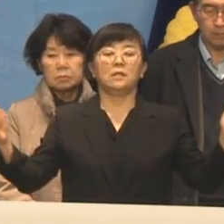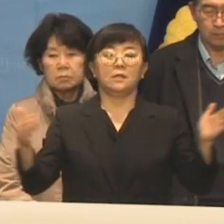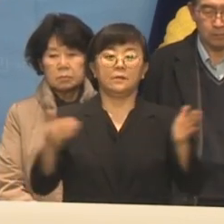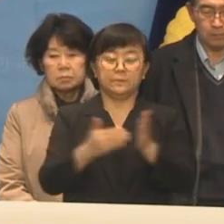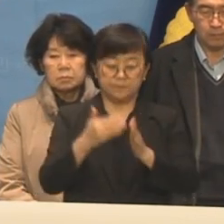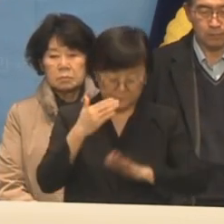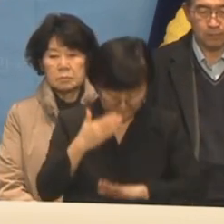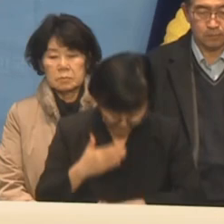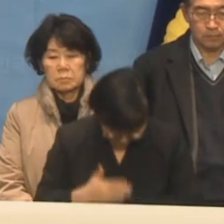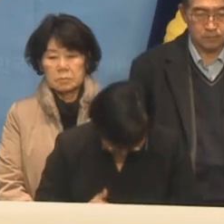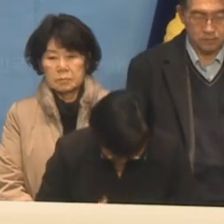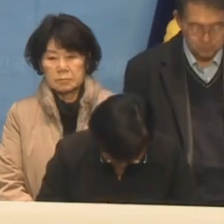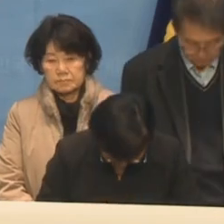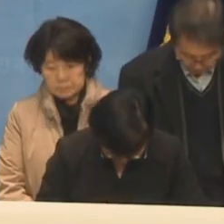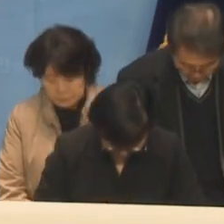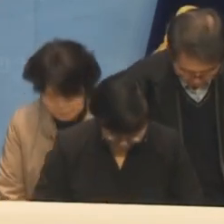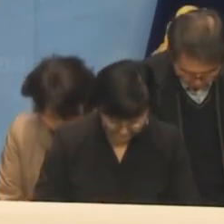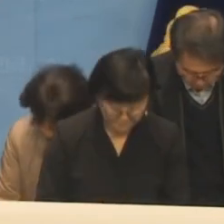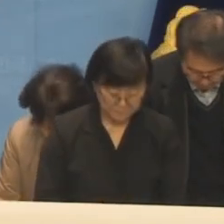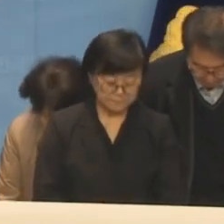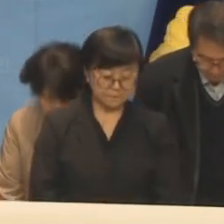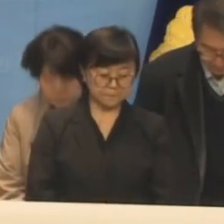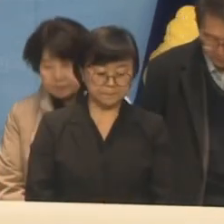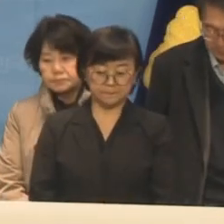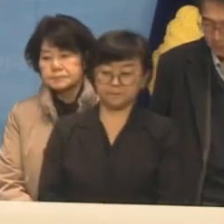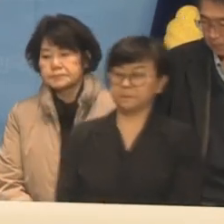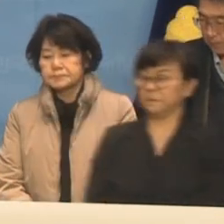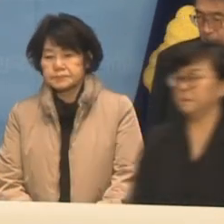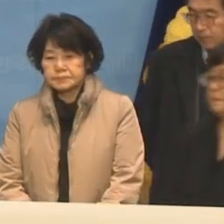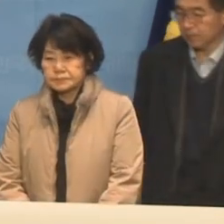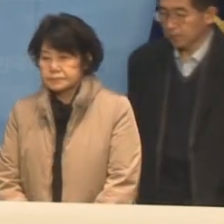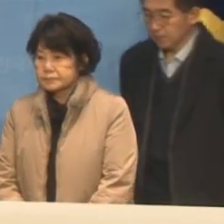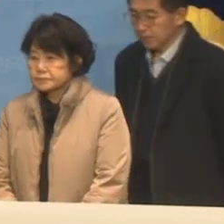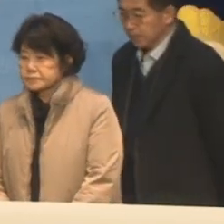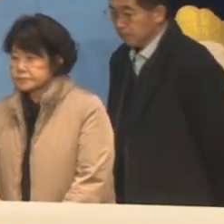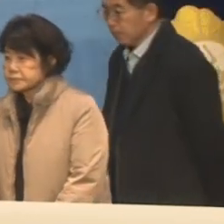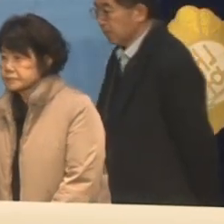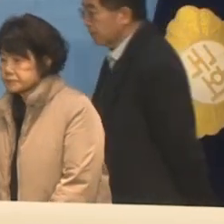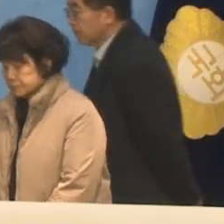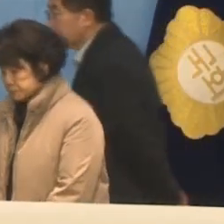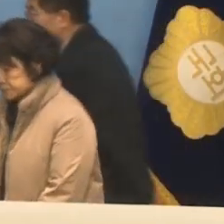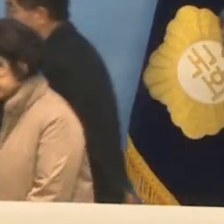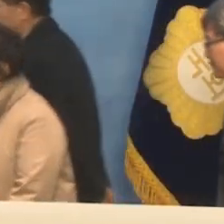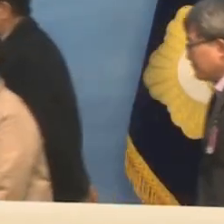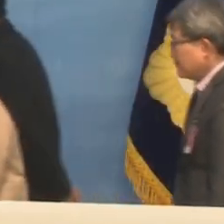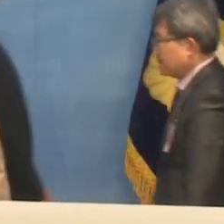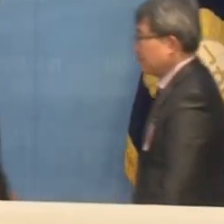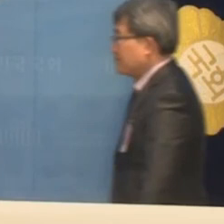이상입니다. 감사합니다. 고생하셨어요.